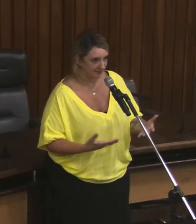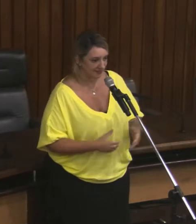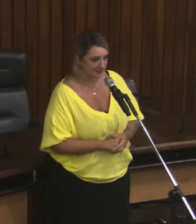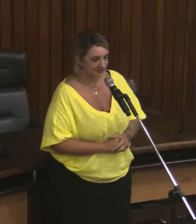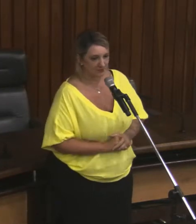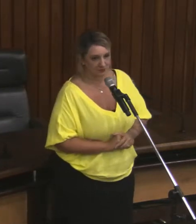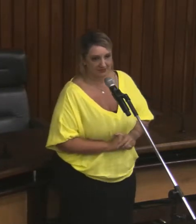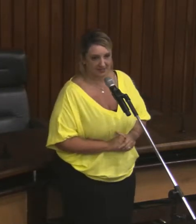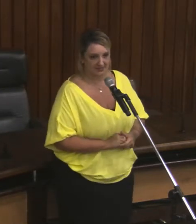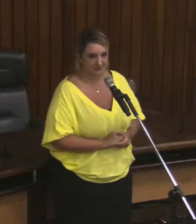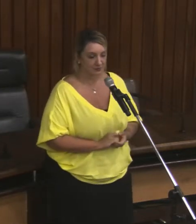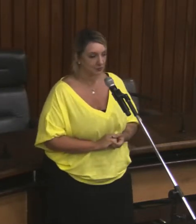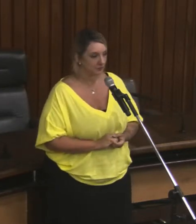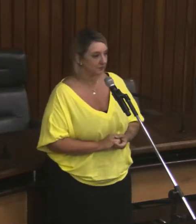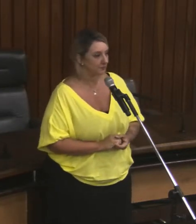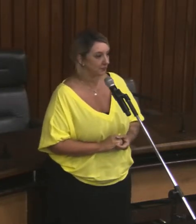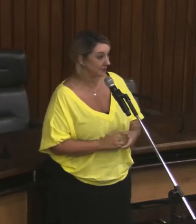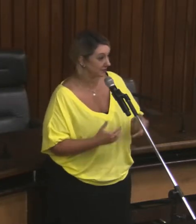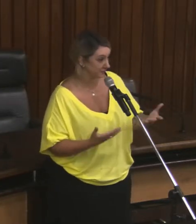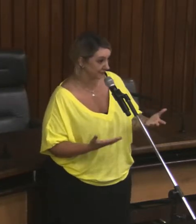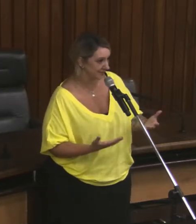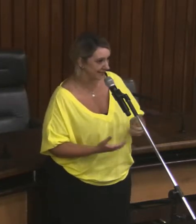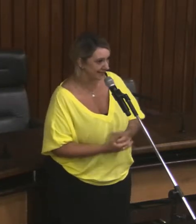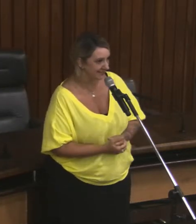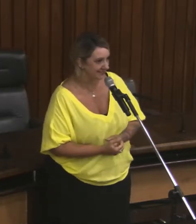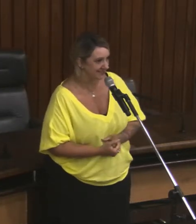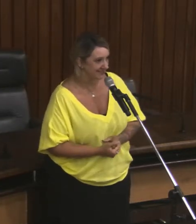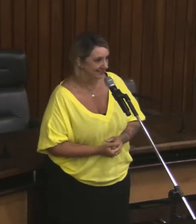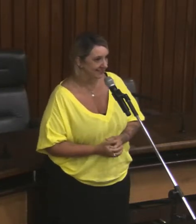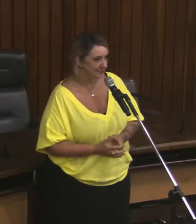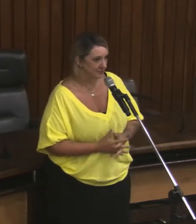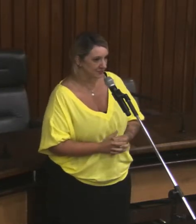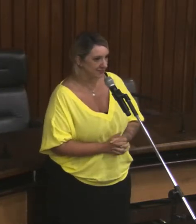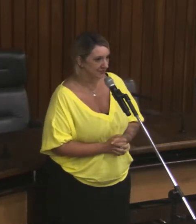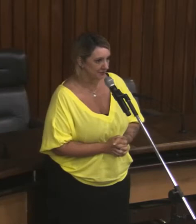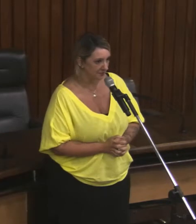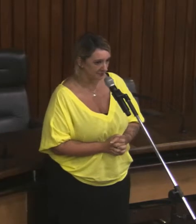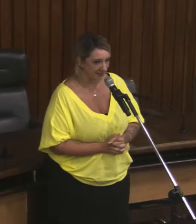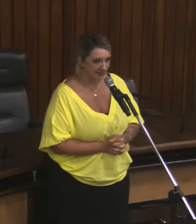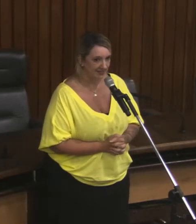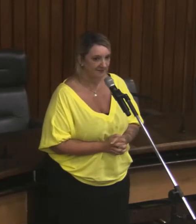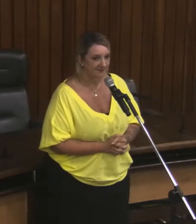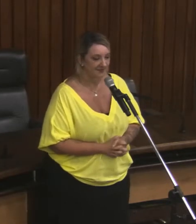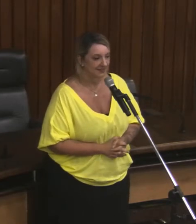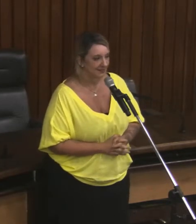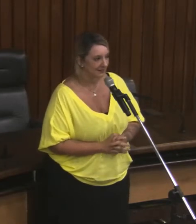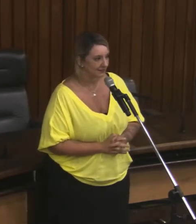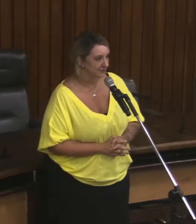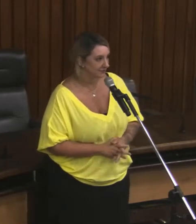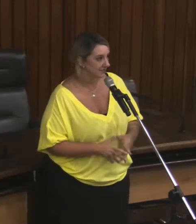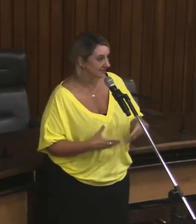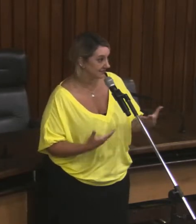Essa segunda turma, por causa de vocês, que não conseguiram na primeira. Então, vocês